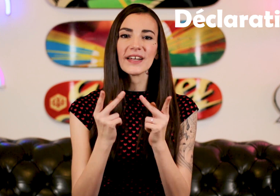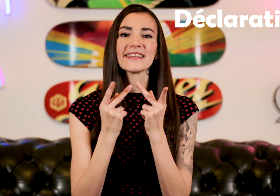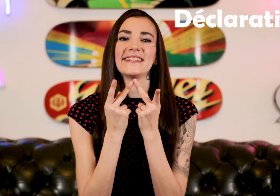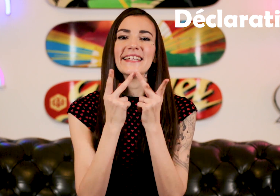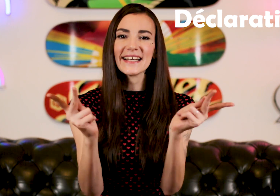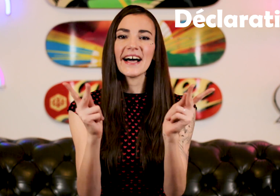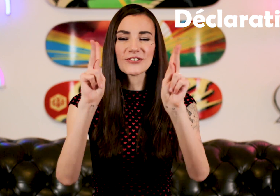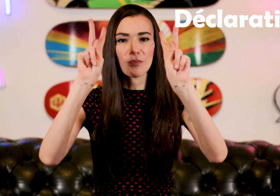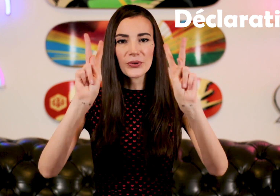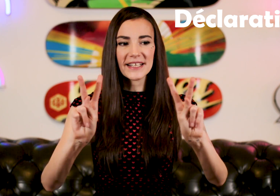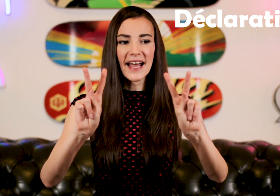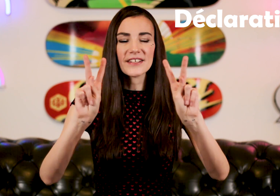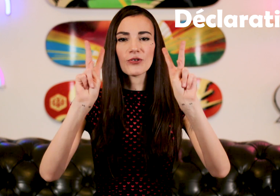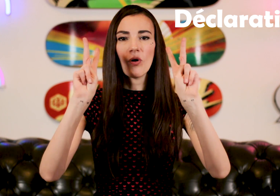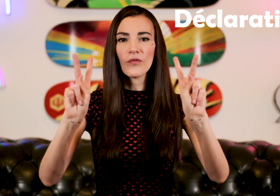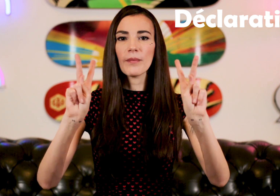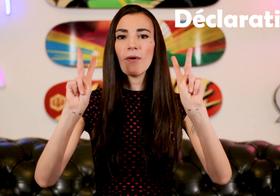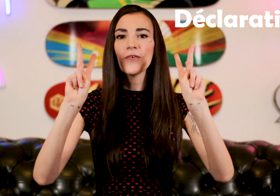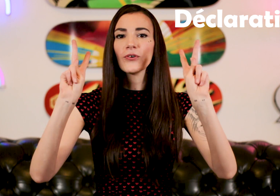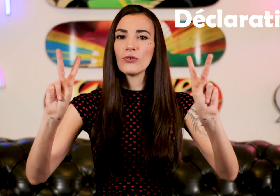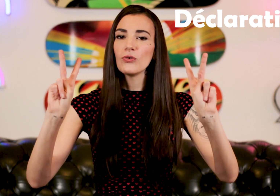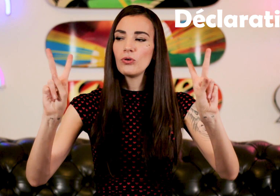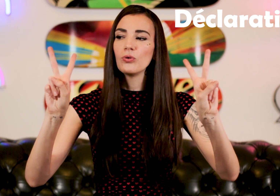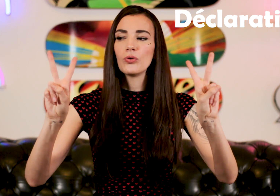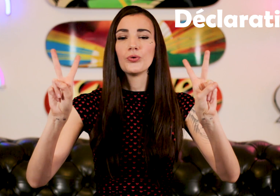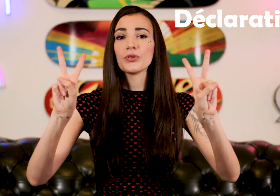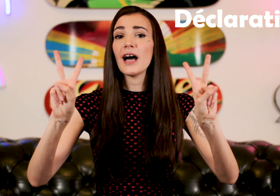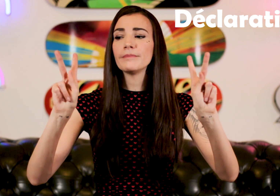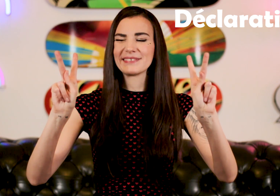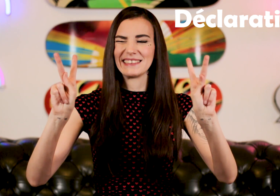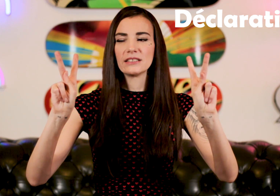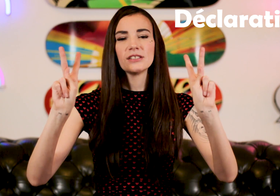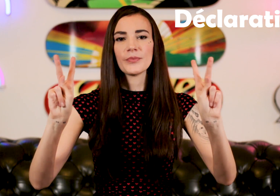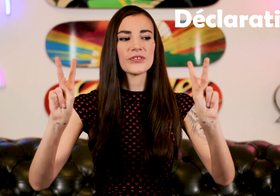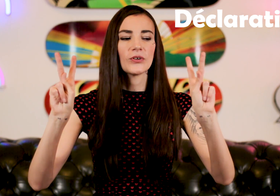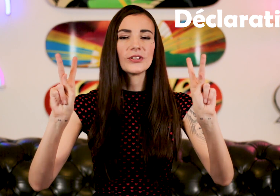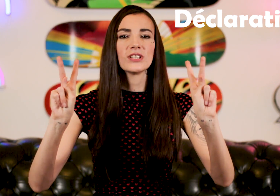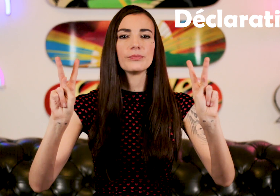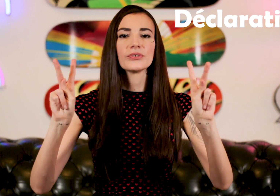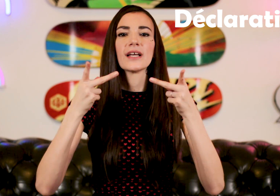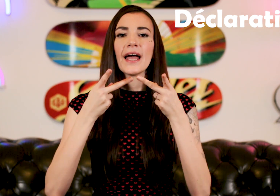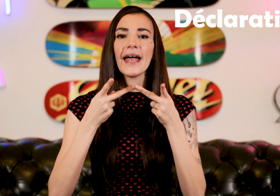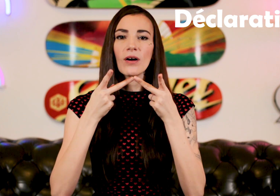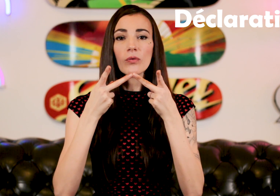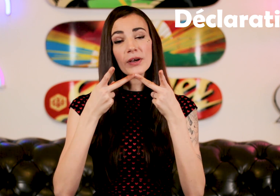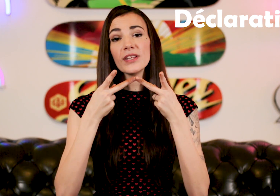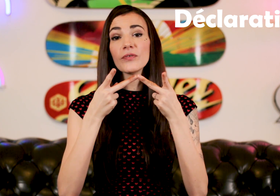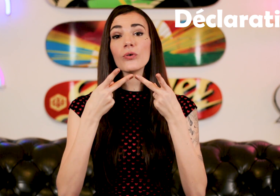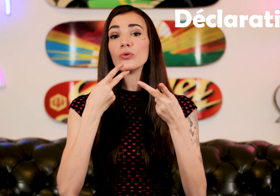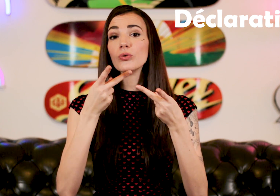fait déclaration. Pour déclaration, on vient prendre le K, comme ceci, on rajoute les pouces. Et on le met au niveau